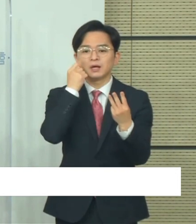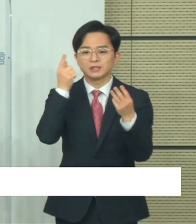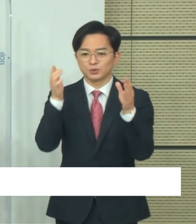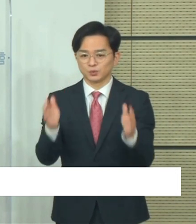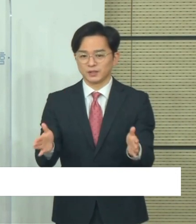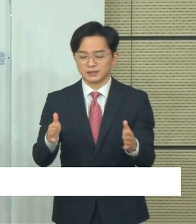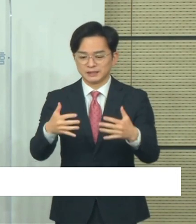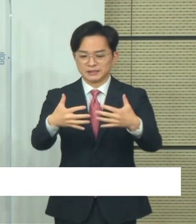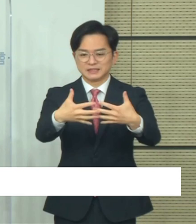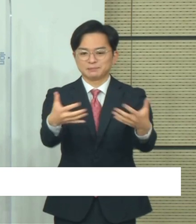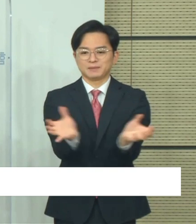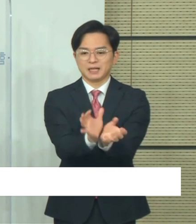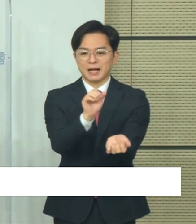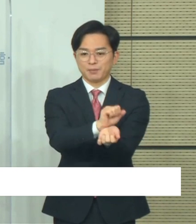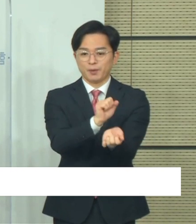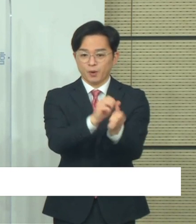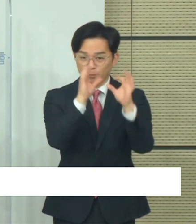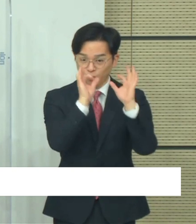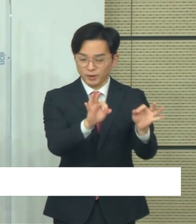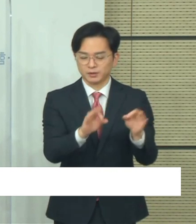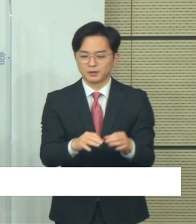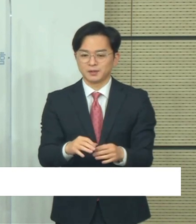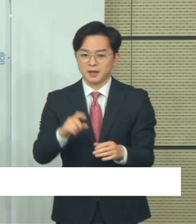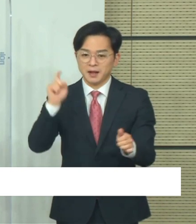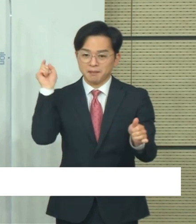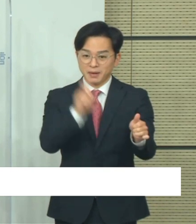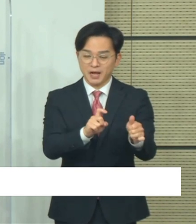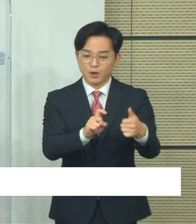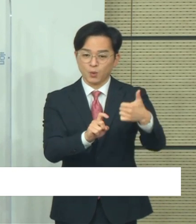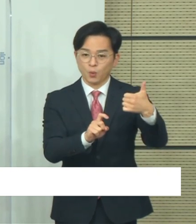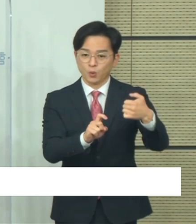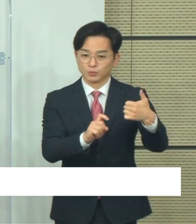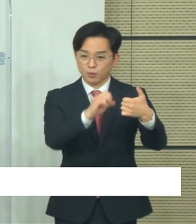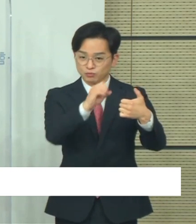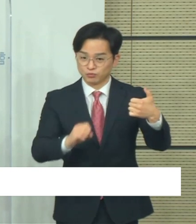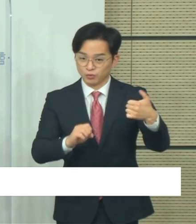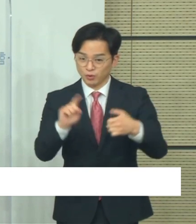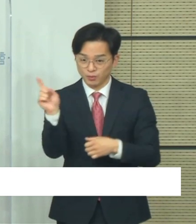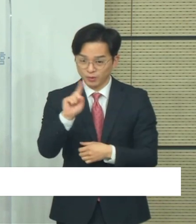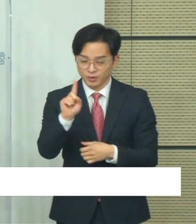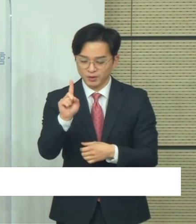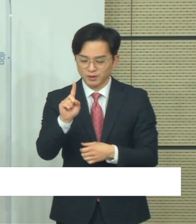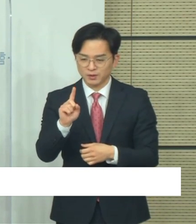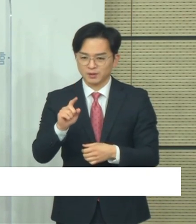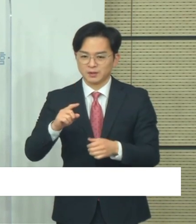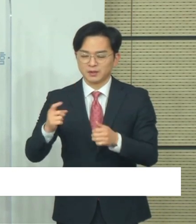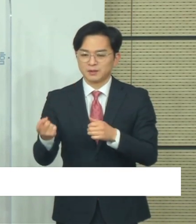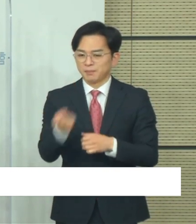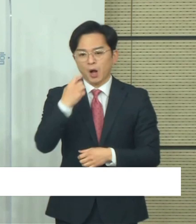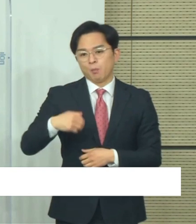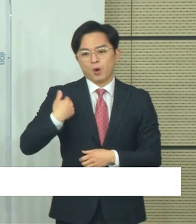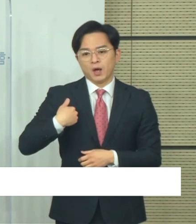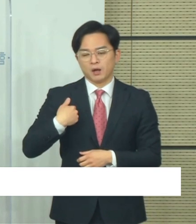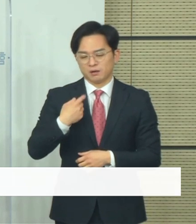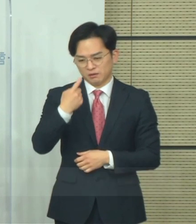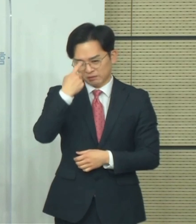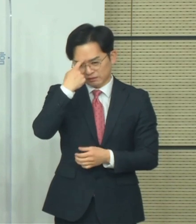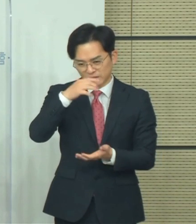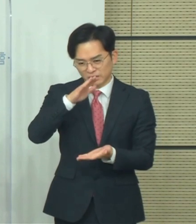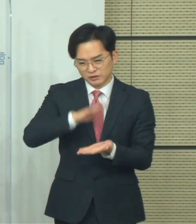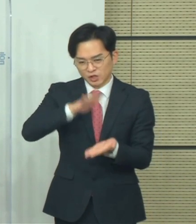감염 사례를 보면 증상이 있었음에도 3일 이상 검사를 받지 않은 사례가 55%에